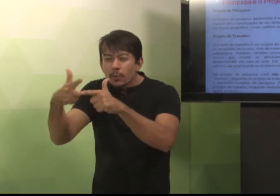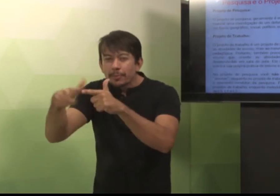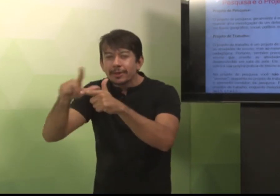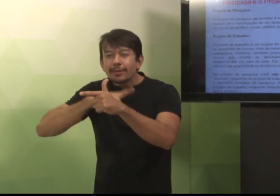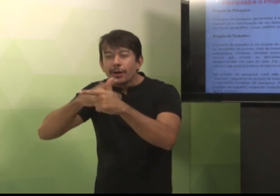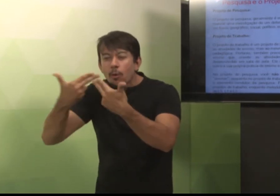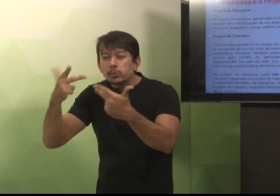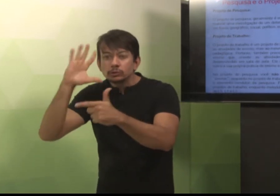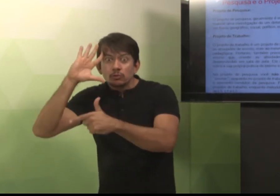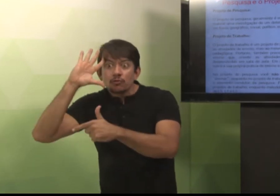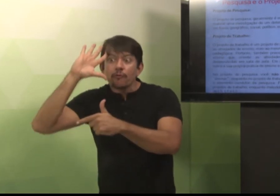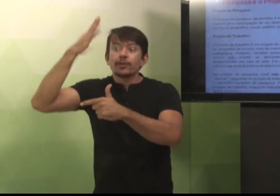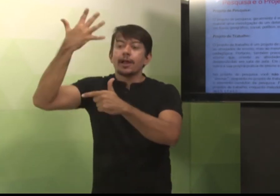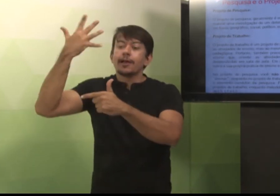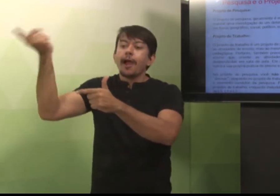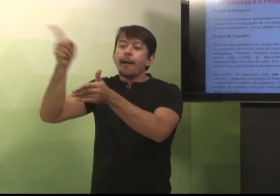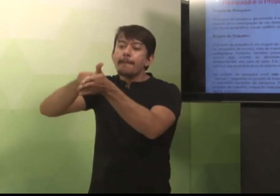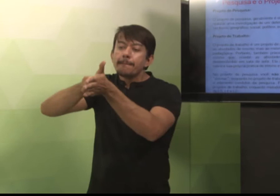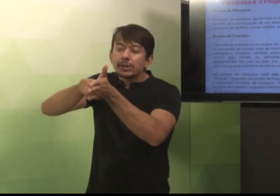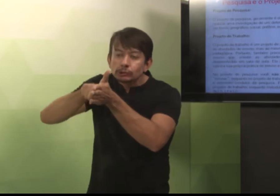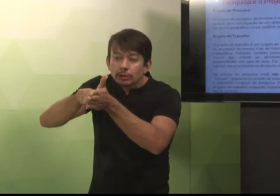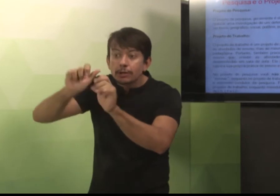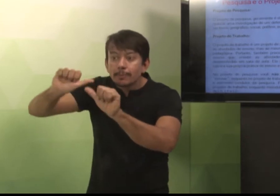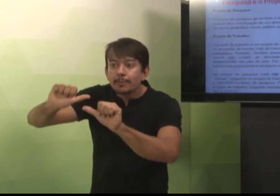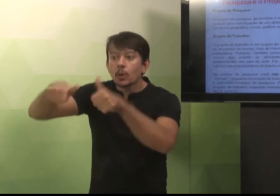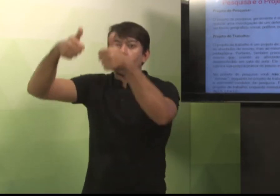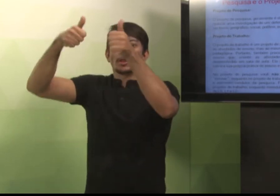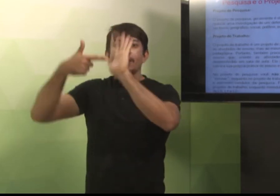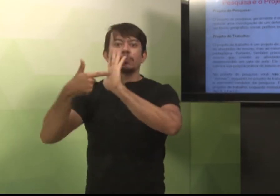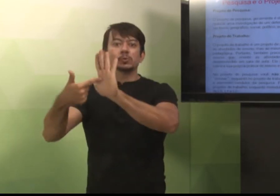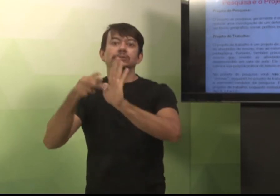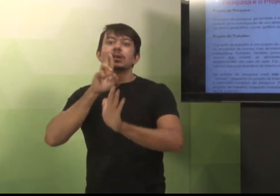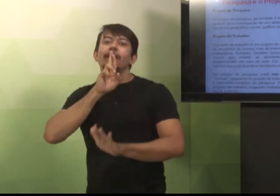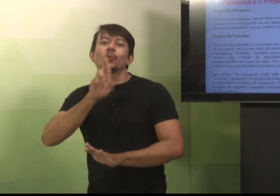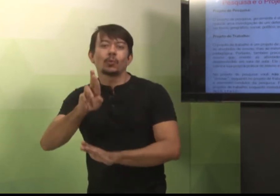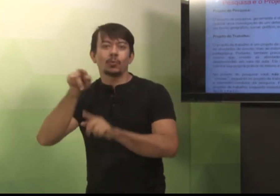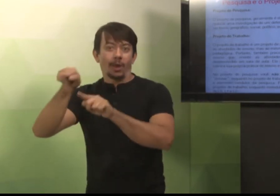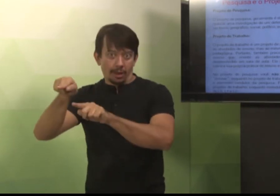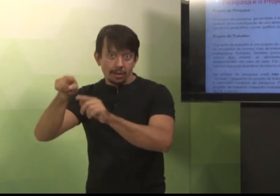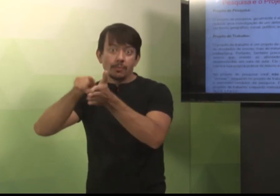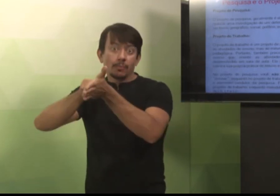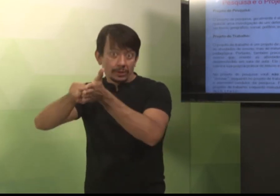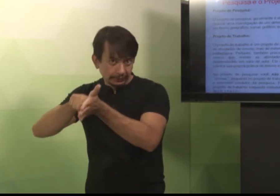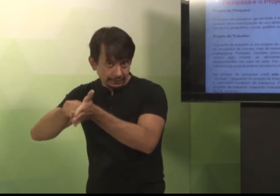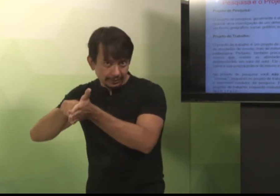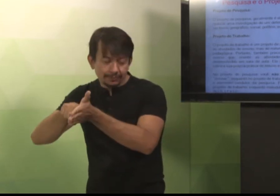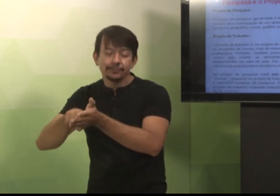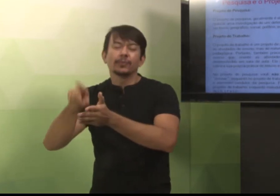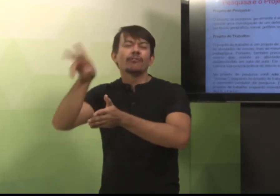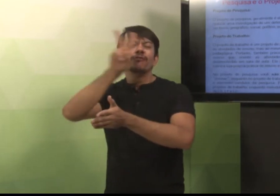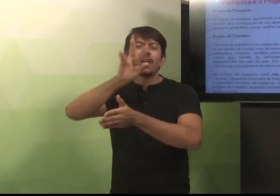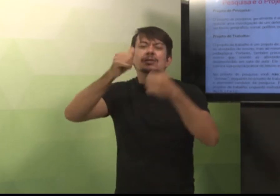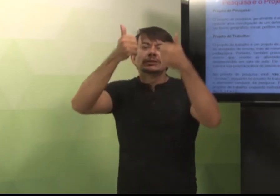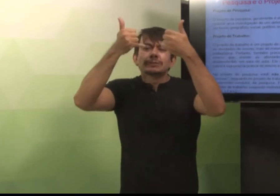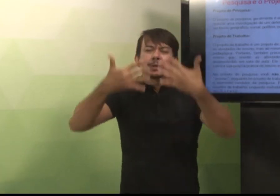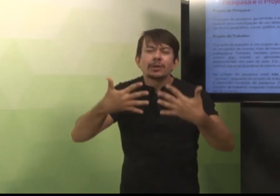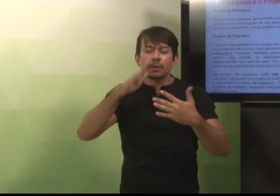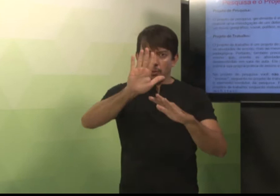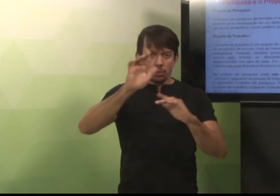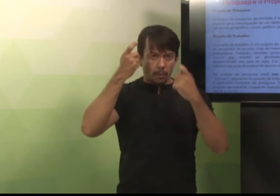Então, vocês terão ali um problema a ser resolvido e apresentarão o resultado dessa pesquisa. Posteriormente